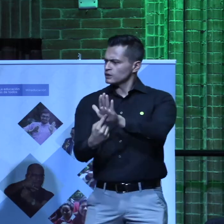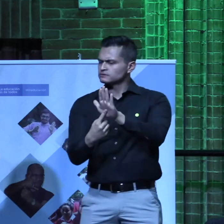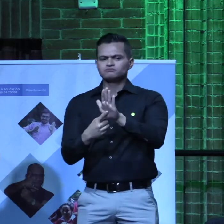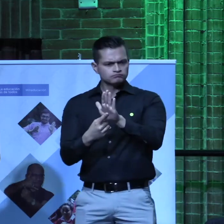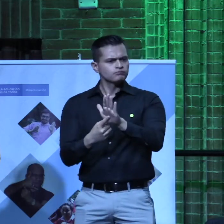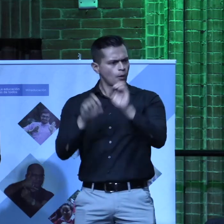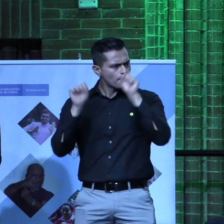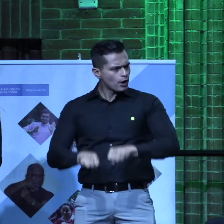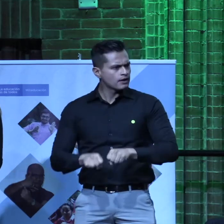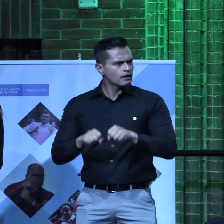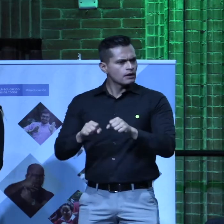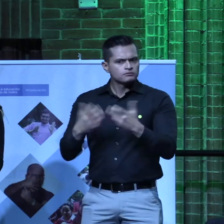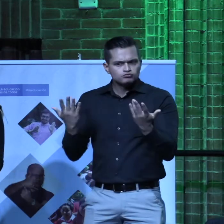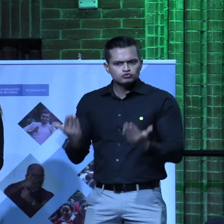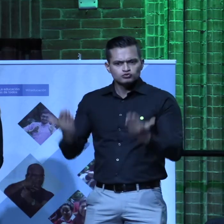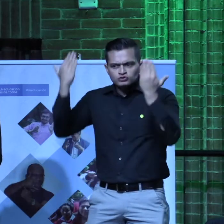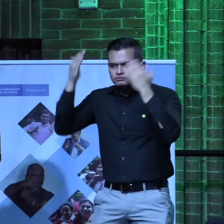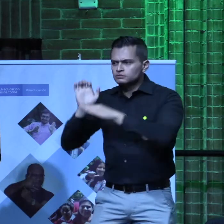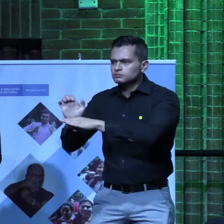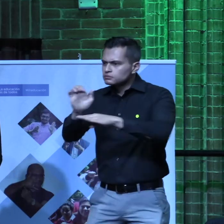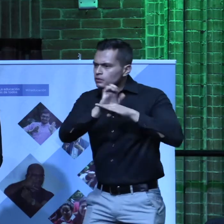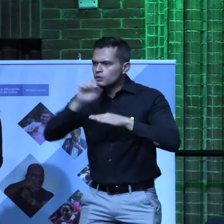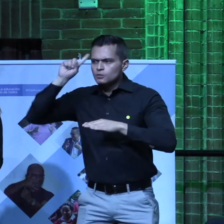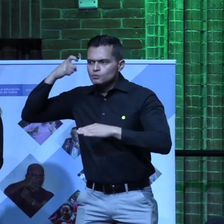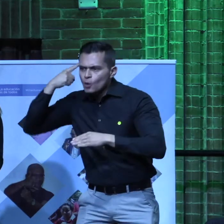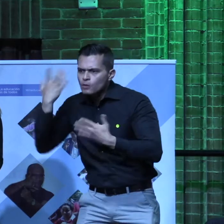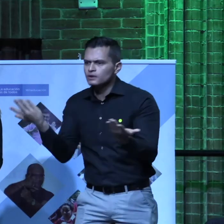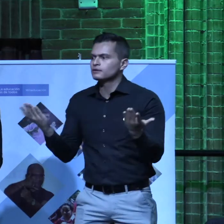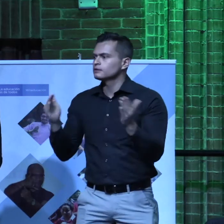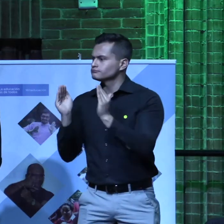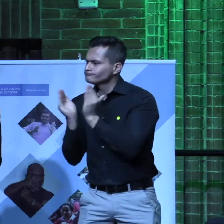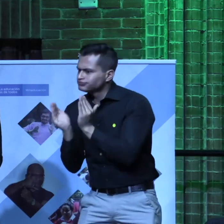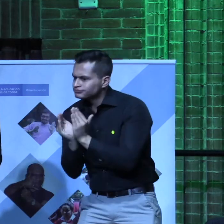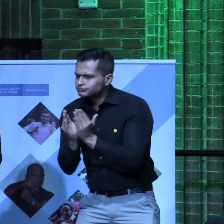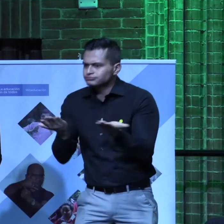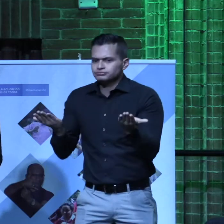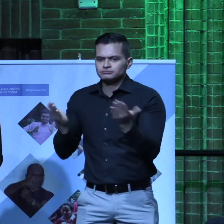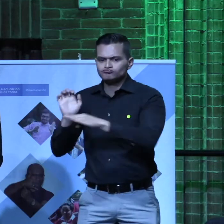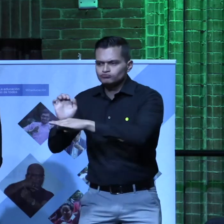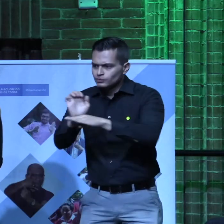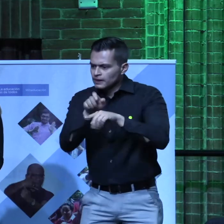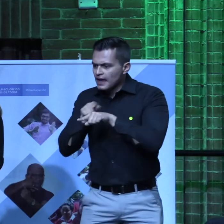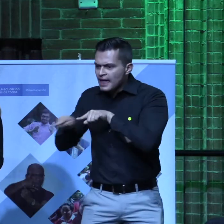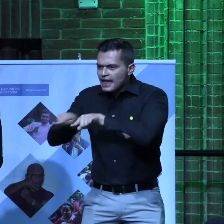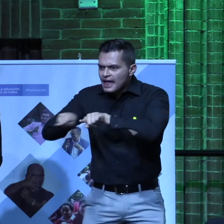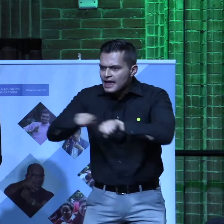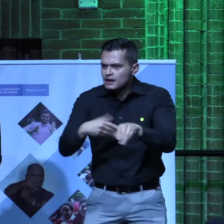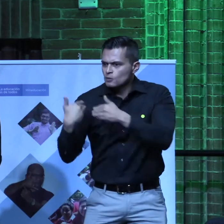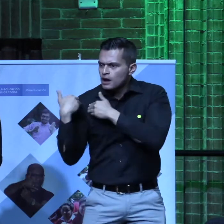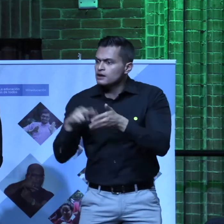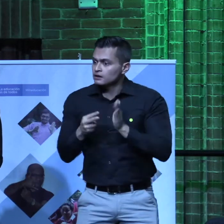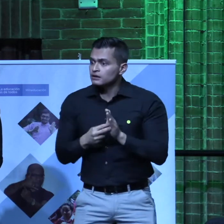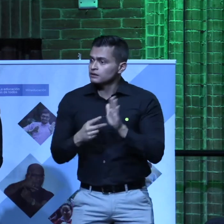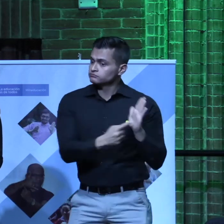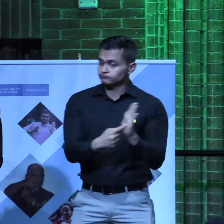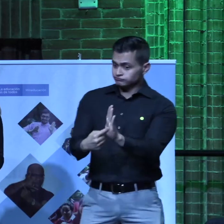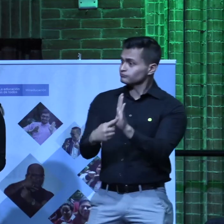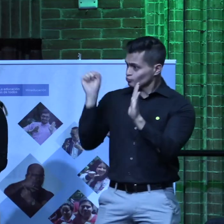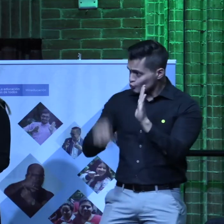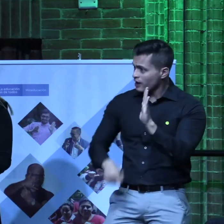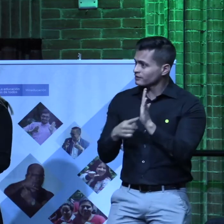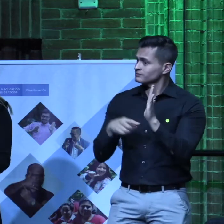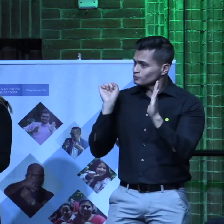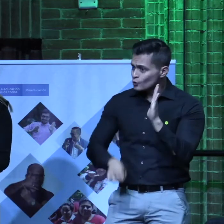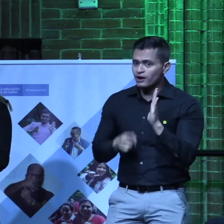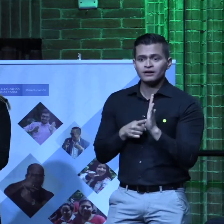las entidades públicas del orden territorial o del Instituto Colombiano de Bienestar Familiar, queremos demostrar que esas iniciativas sí se pueden lograr